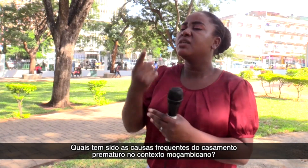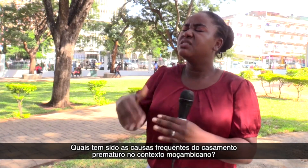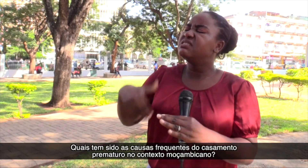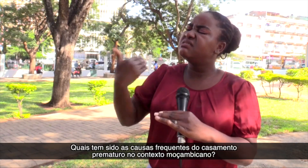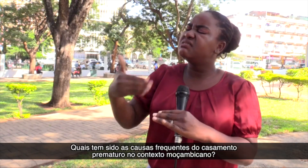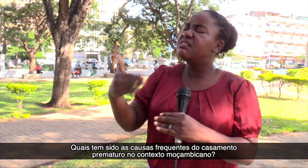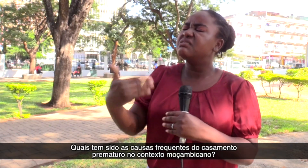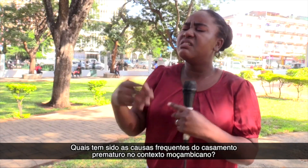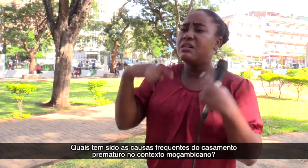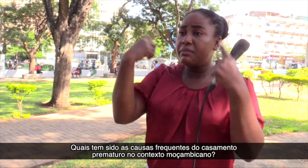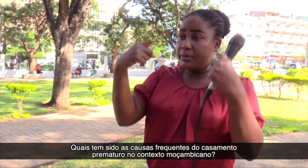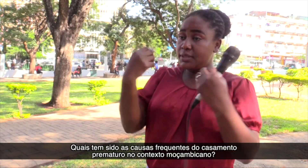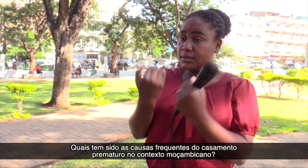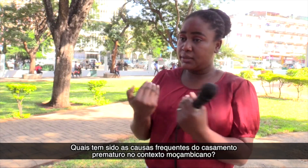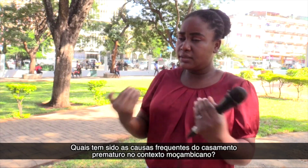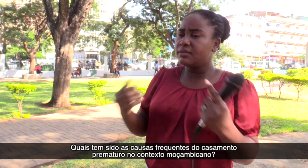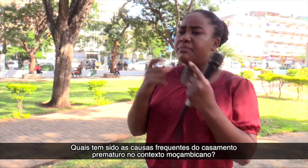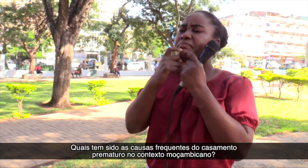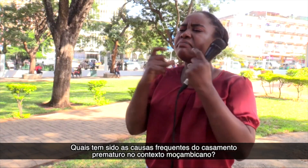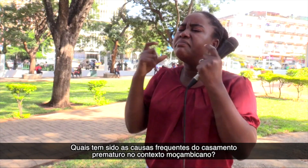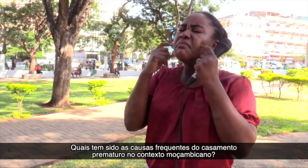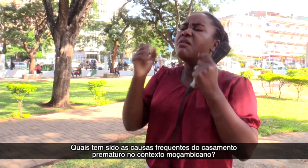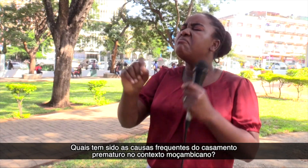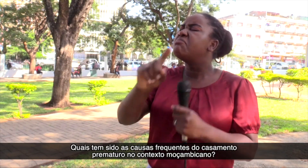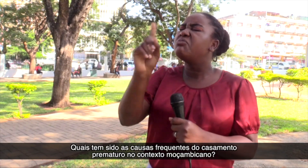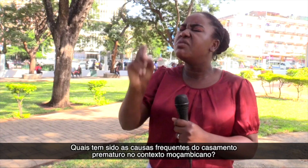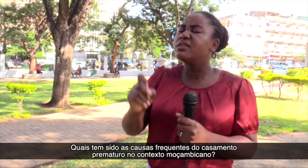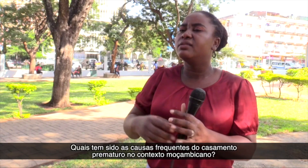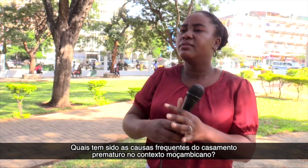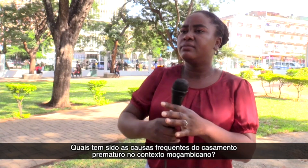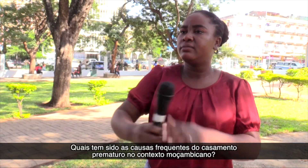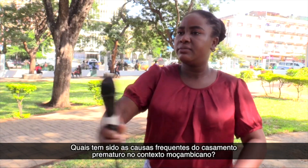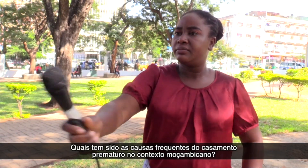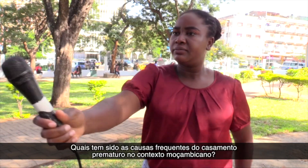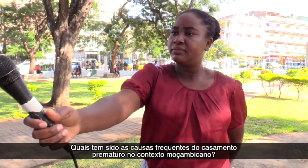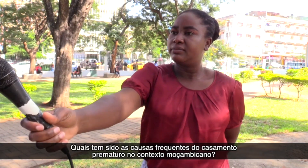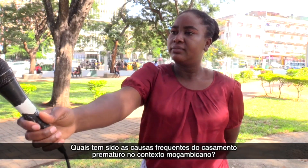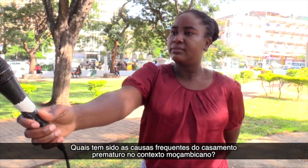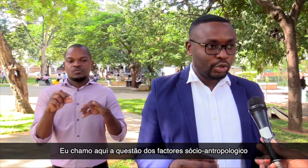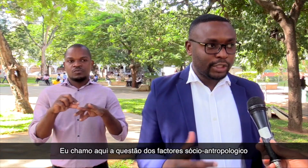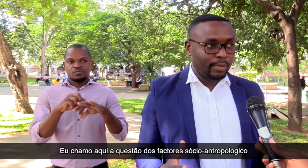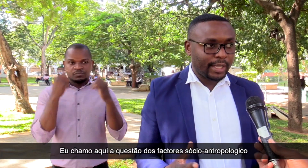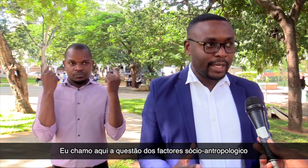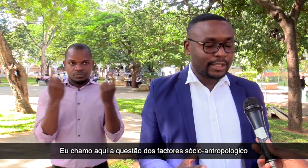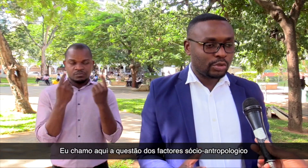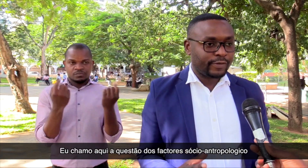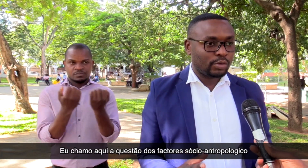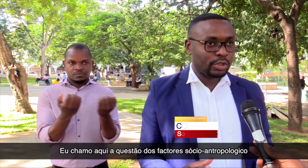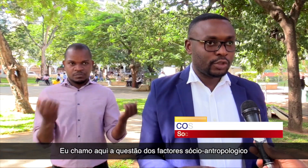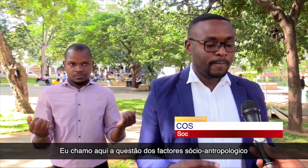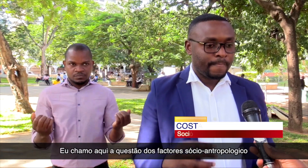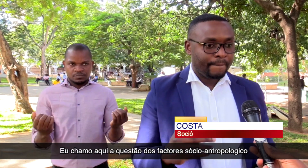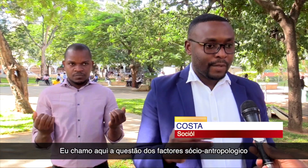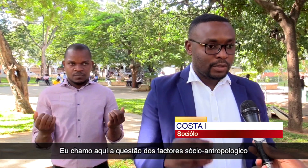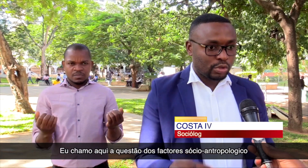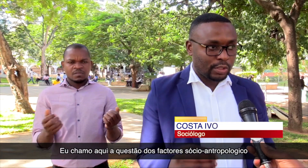Quais têm sido as causas frequentes dos casamentos prematuros no contexto moçambicano? Eu chamo aqui a questão dos